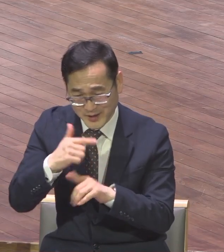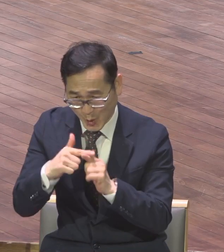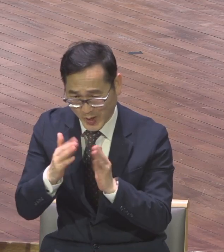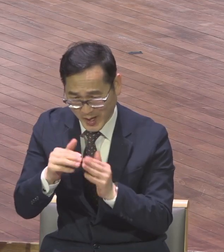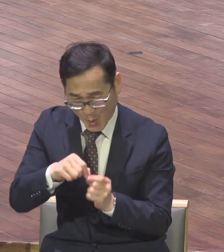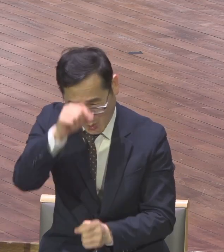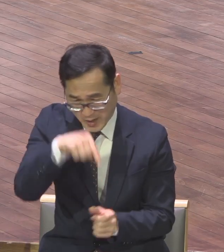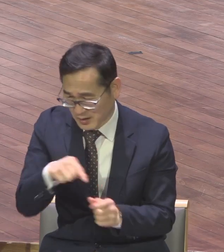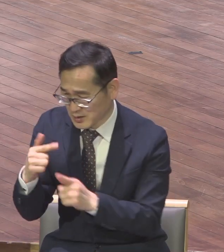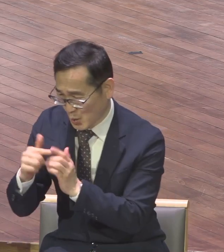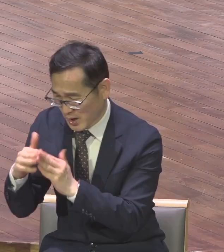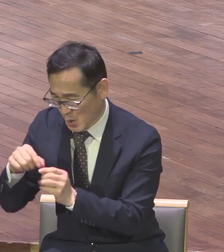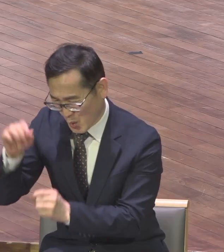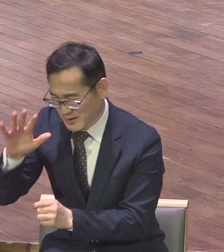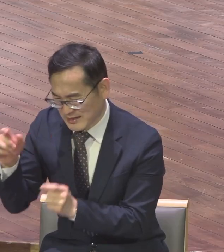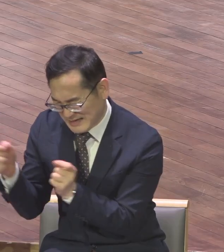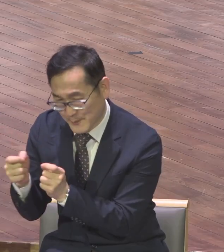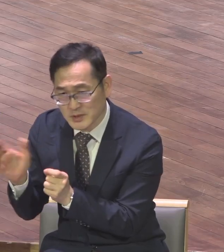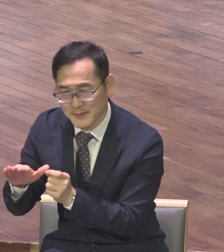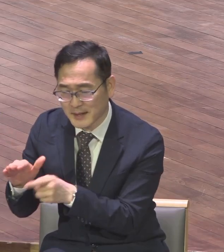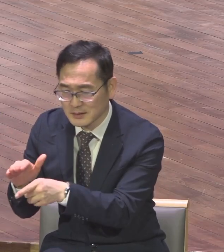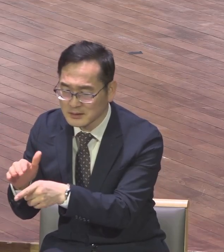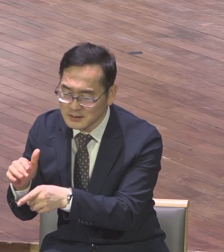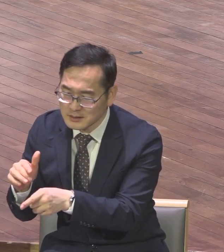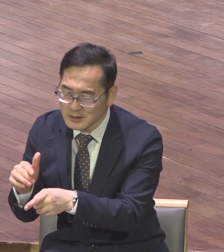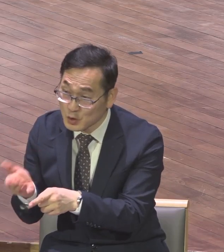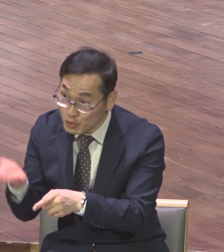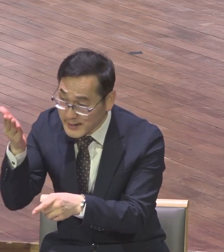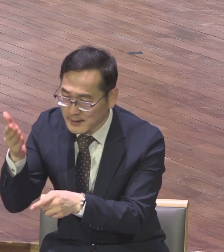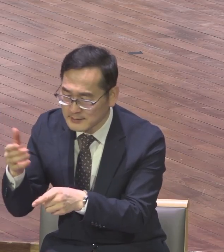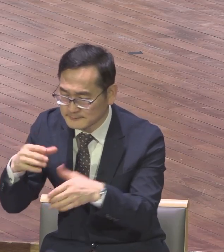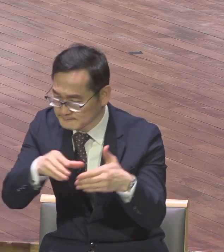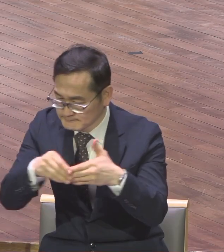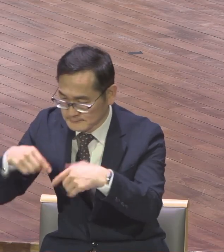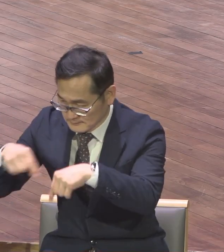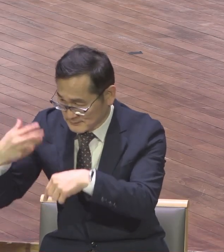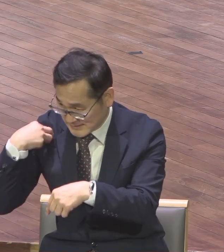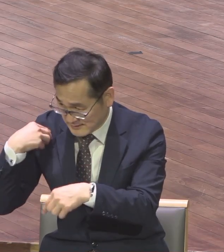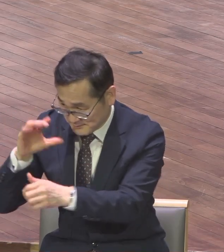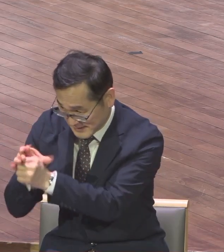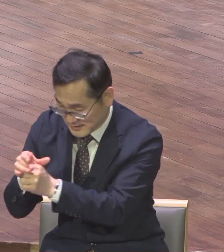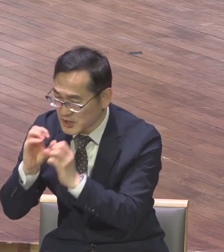세워졌을 경우에는 서로 존중해라.